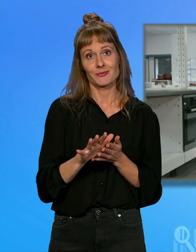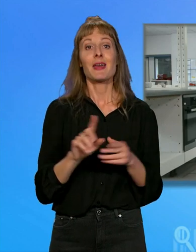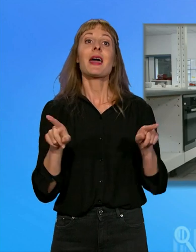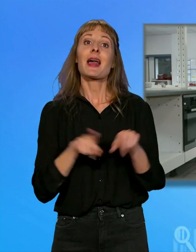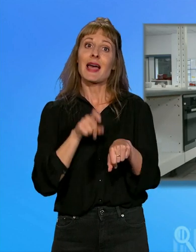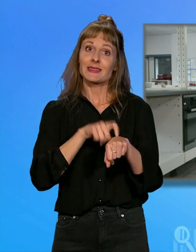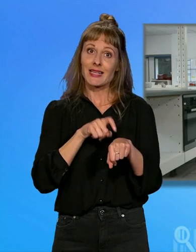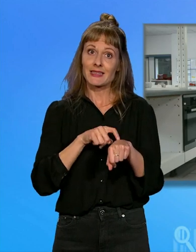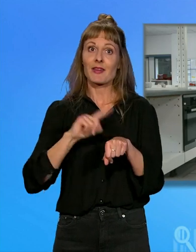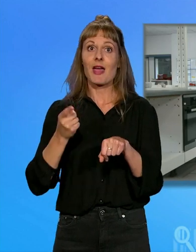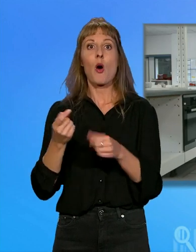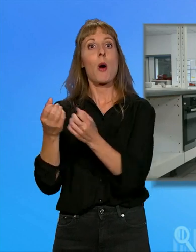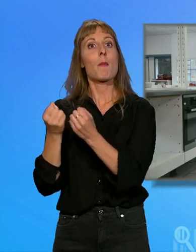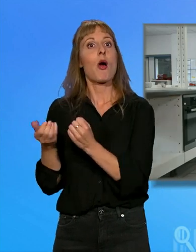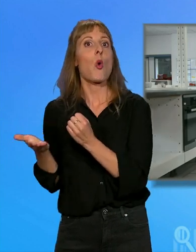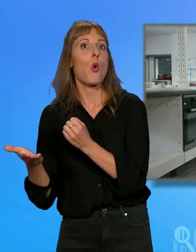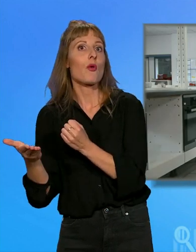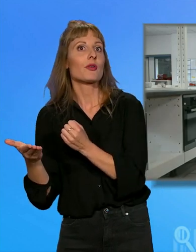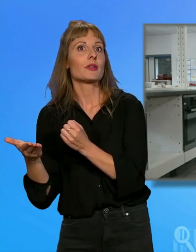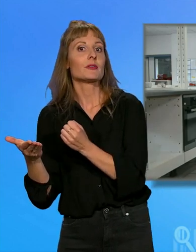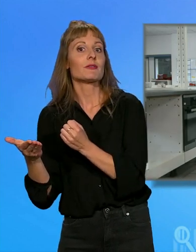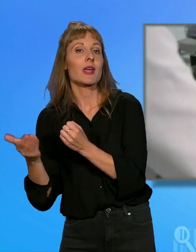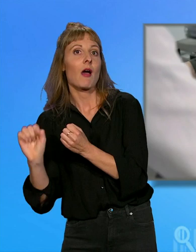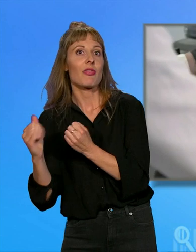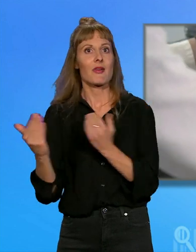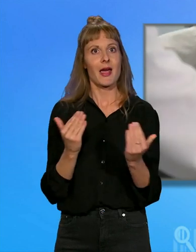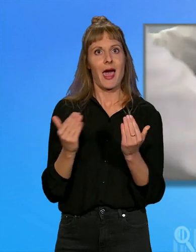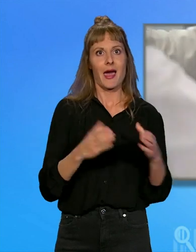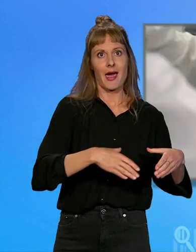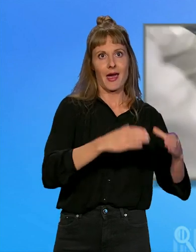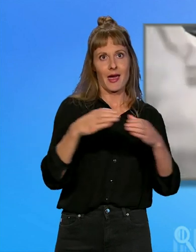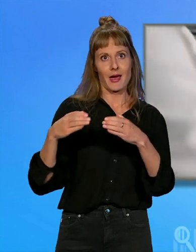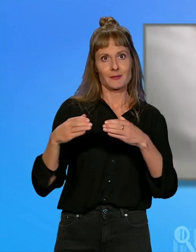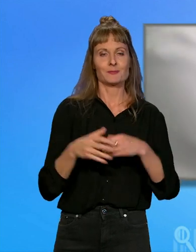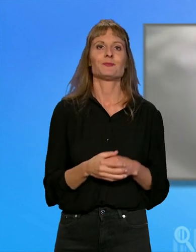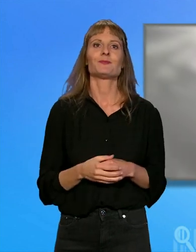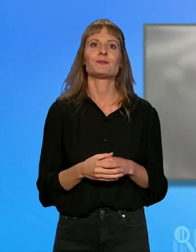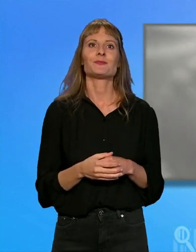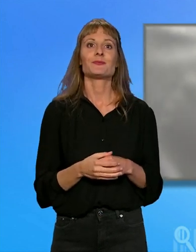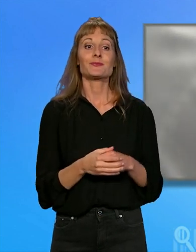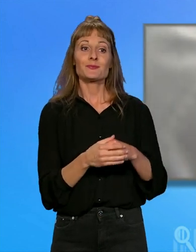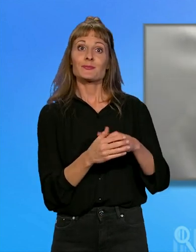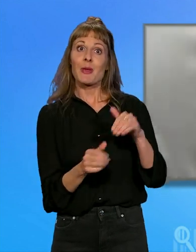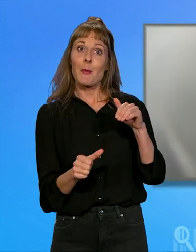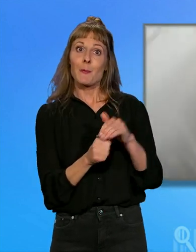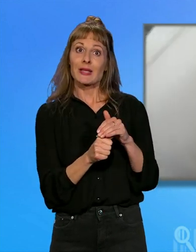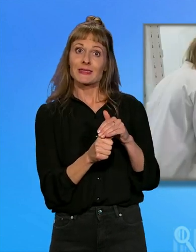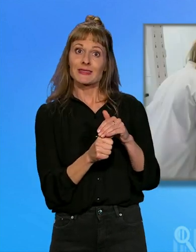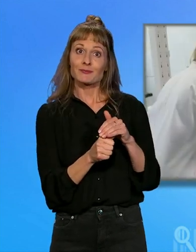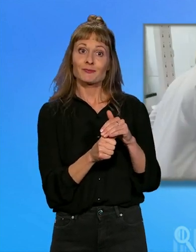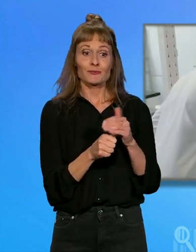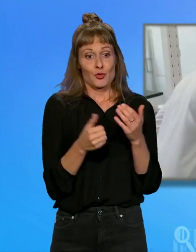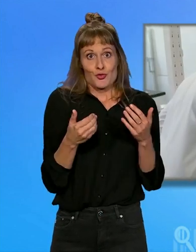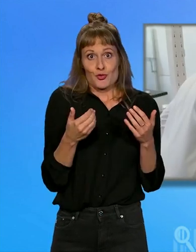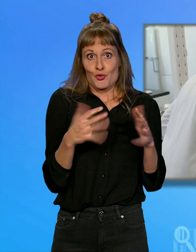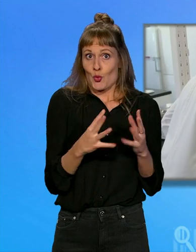gleichen Kriterien wie bei den Spezialgeräten. Die Pilzstücke sind zuerst gedörrt.